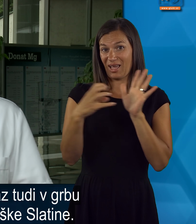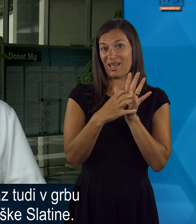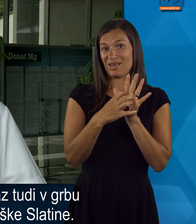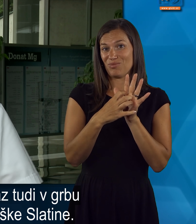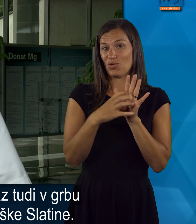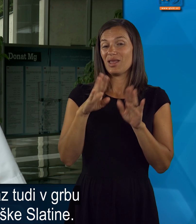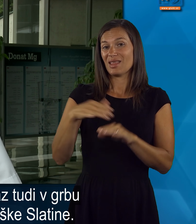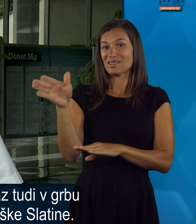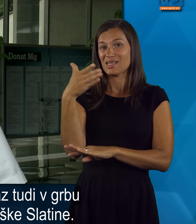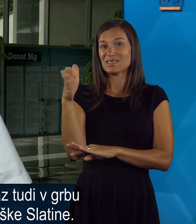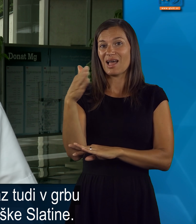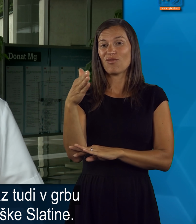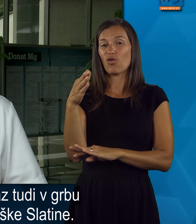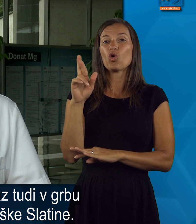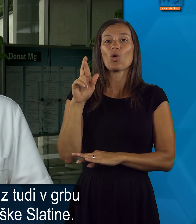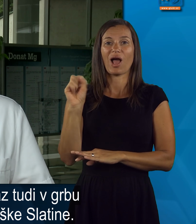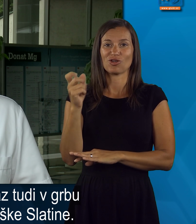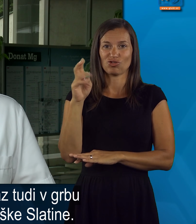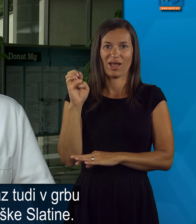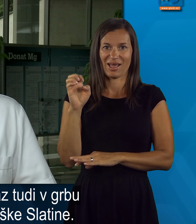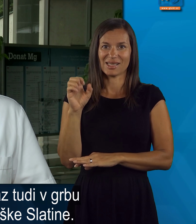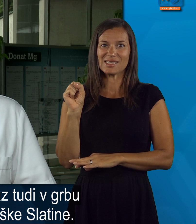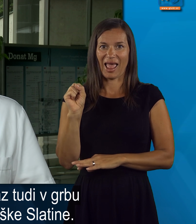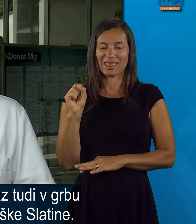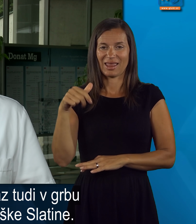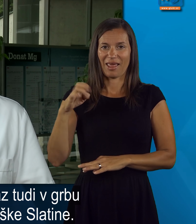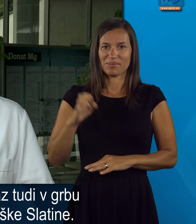grbu in na zastavi Rogaške Slatine.